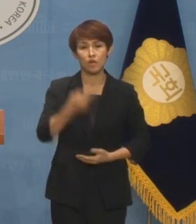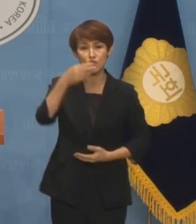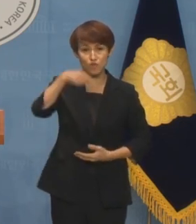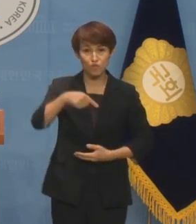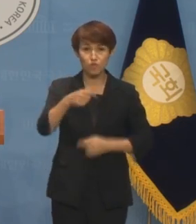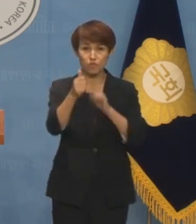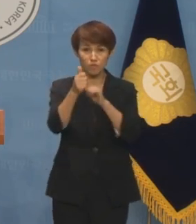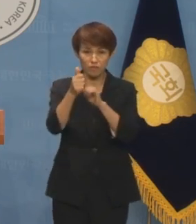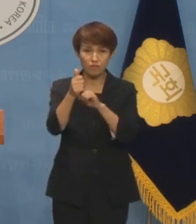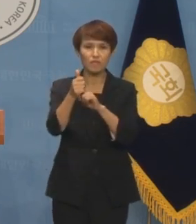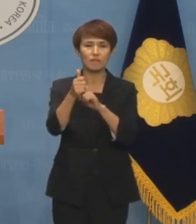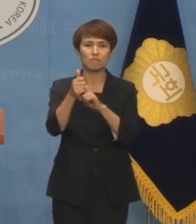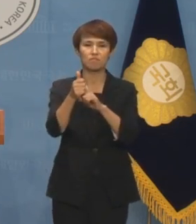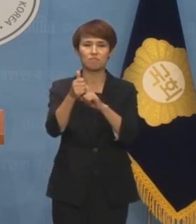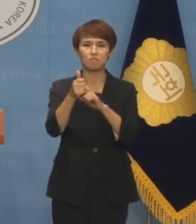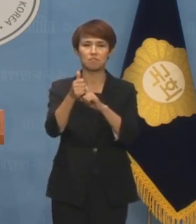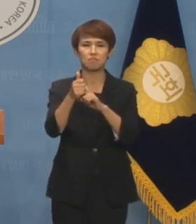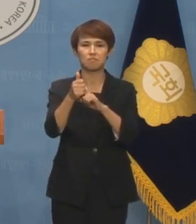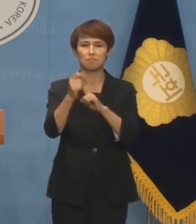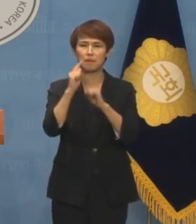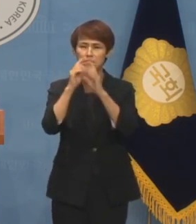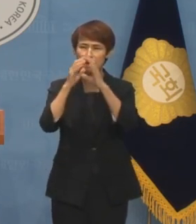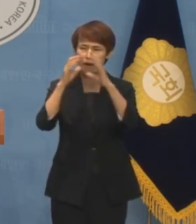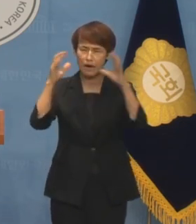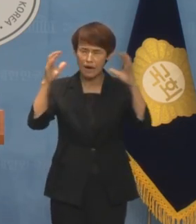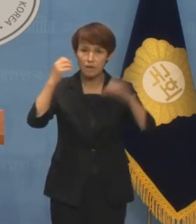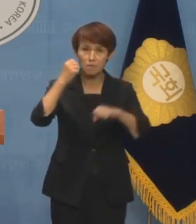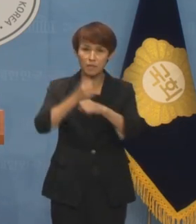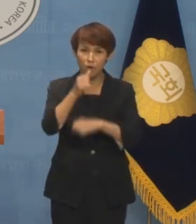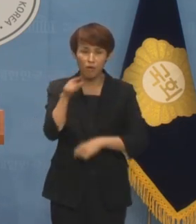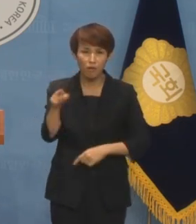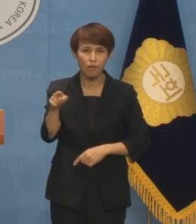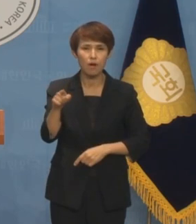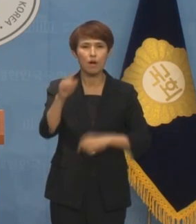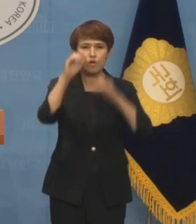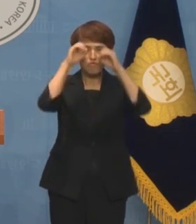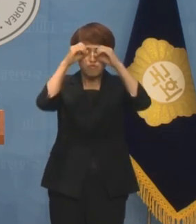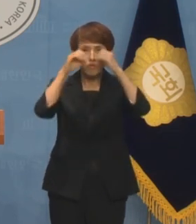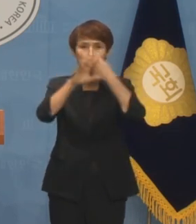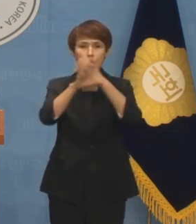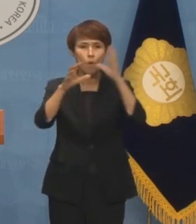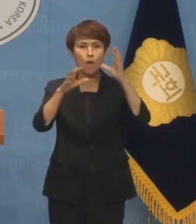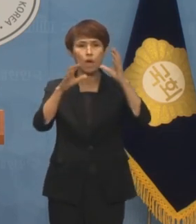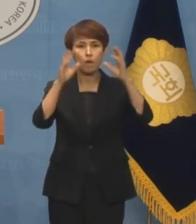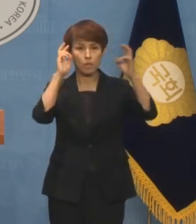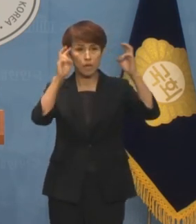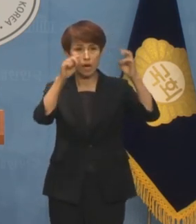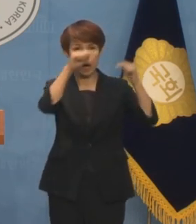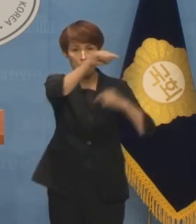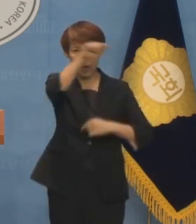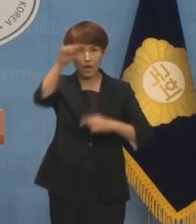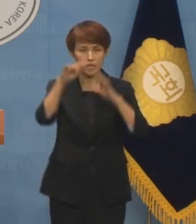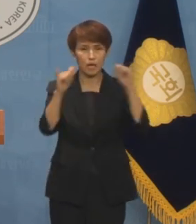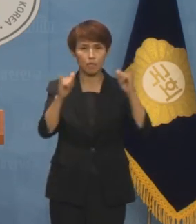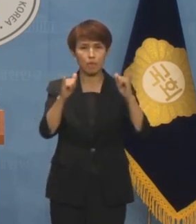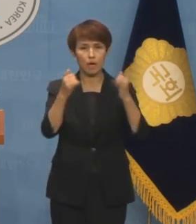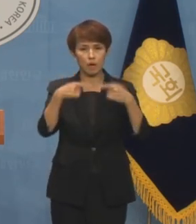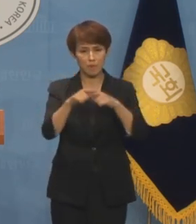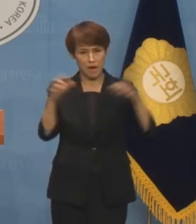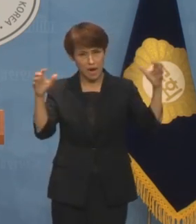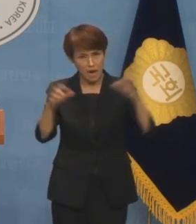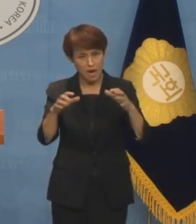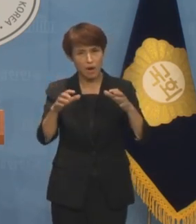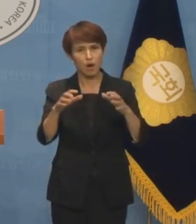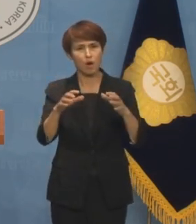성과는 커녕 논란만 불러일으키며 앞으로 구글 등 해외 사업자와의 협업이 위축되는 것은 아닌지